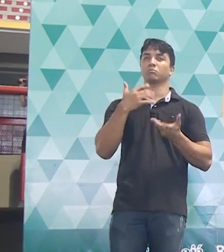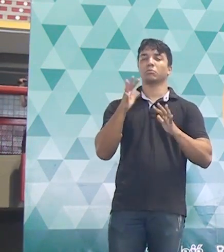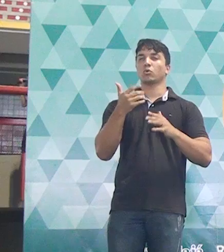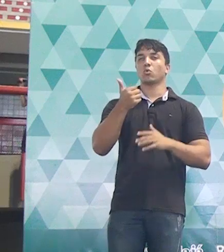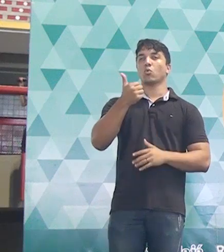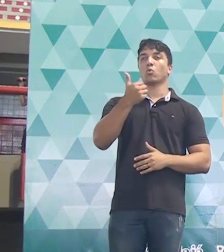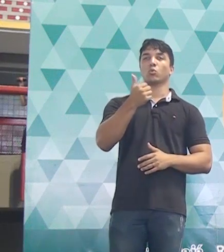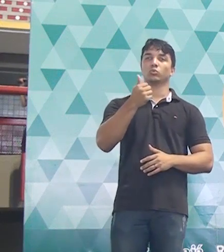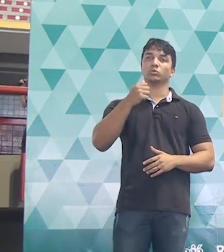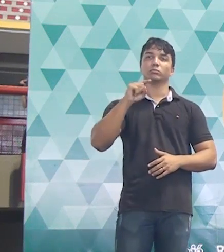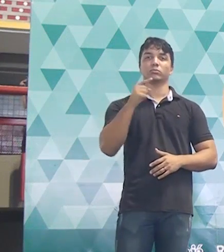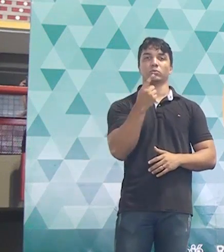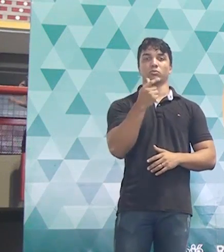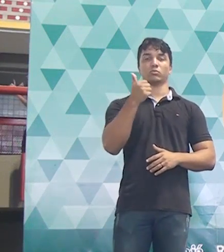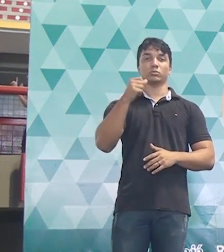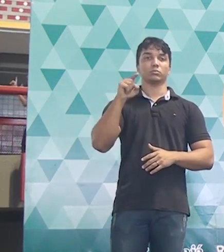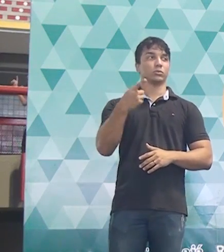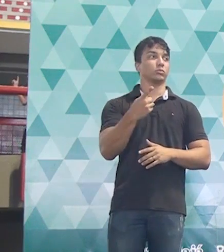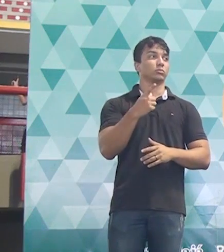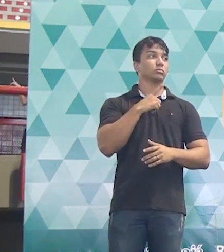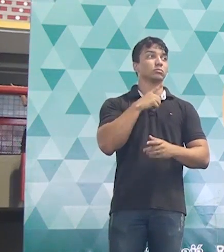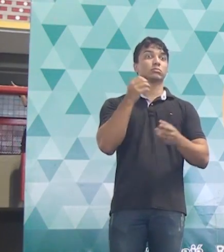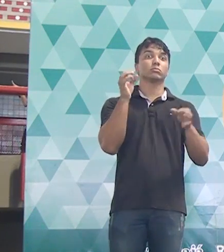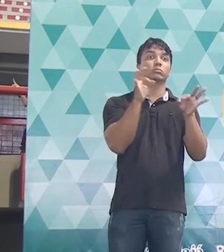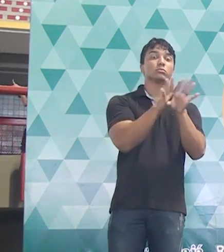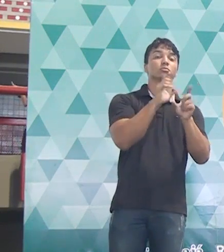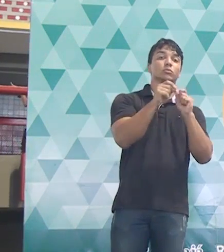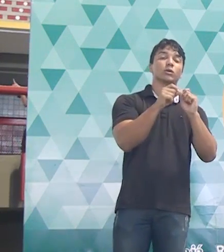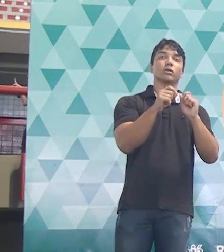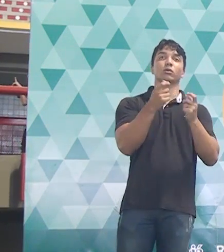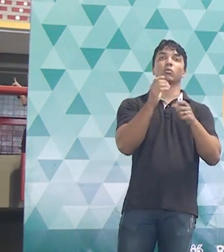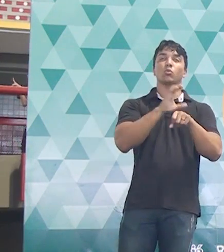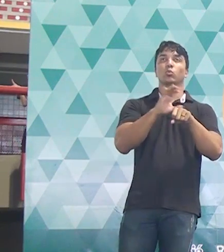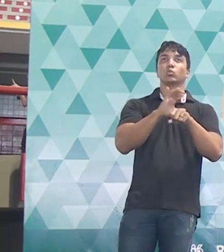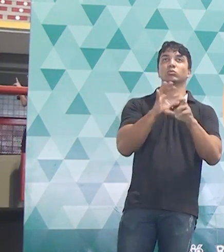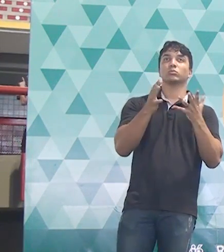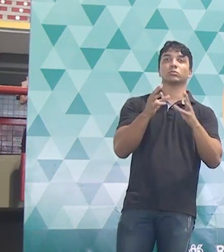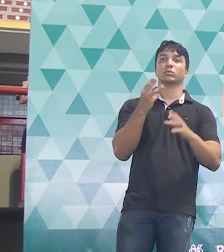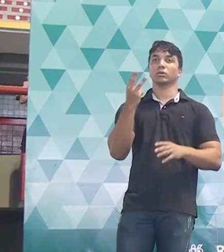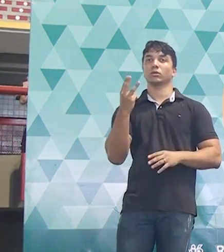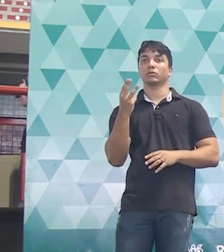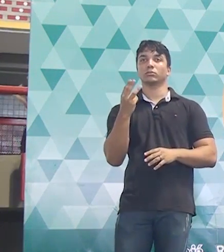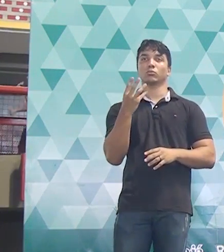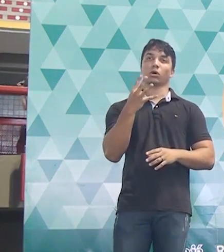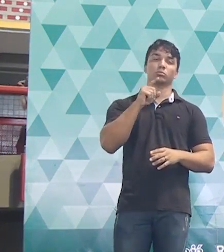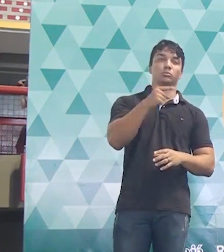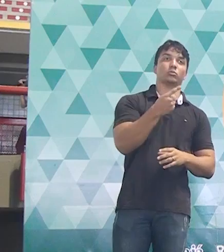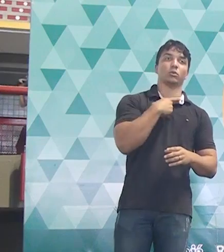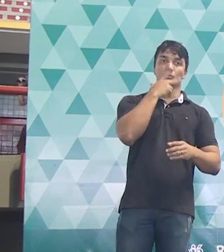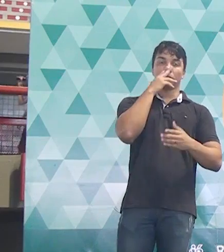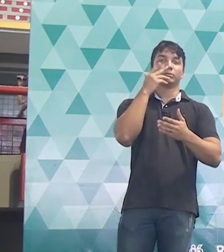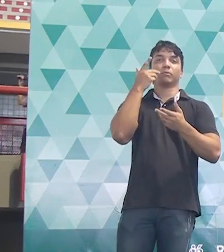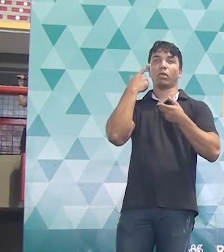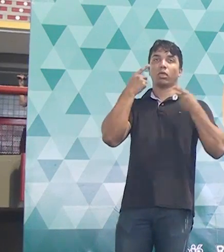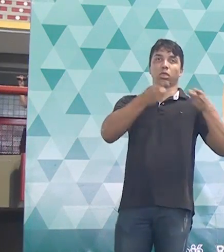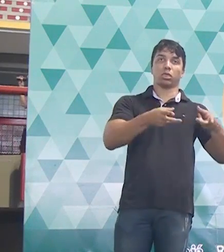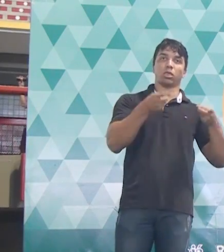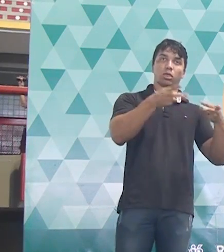alunos. E a gente terminava o curso, o semestre, com 3, 4 mil. Havia muita desistência.